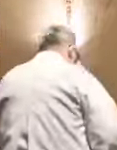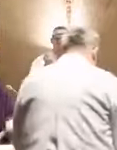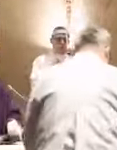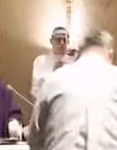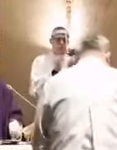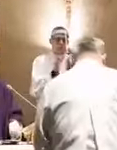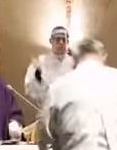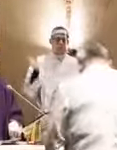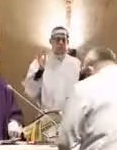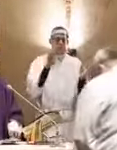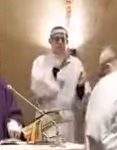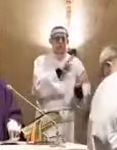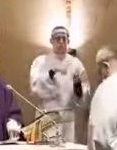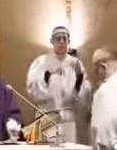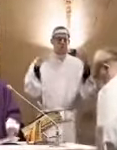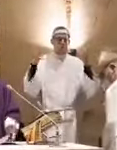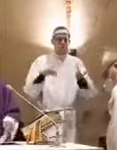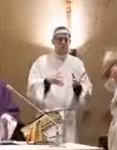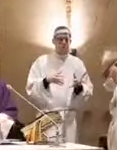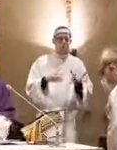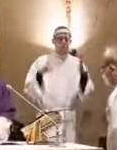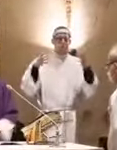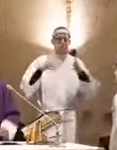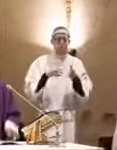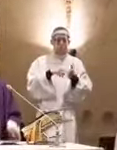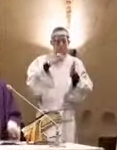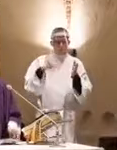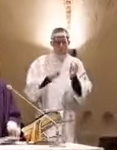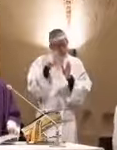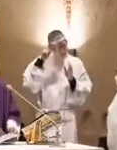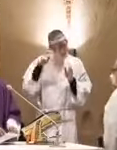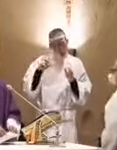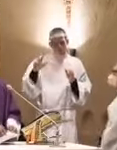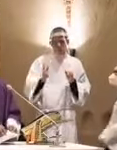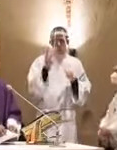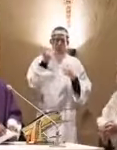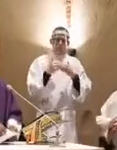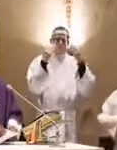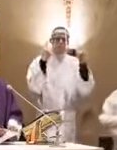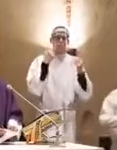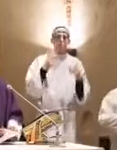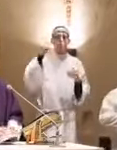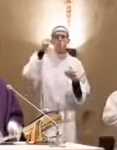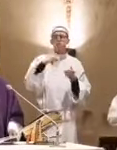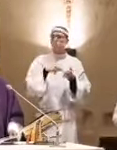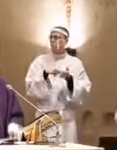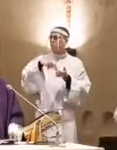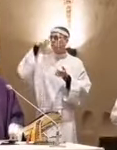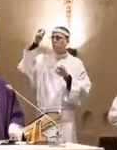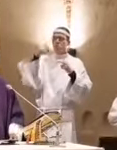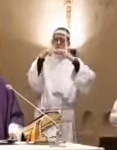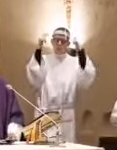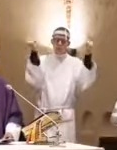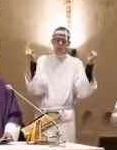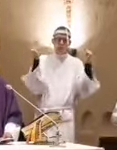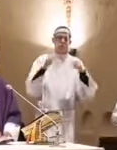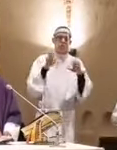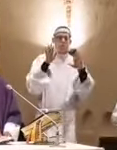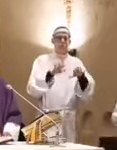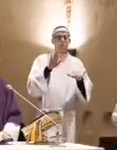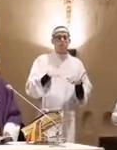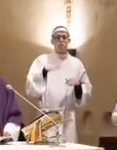Pontyuszem Piłatem, ukrzyżowany, umarł i pogrzebany, wstąpił do piekieł, trzeciego dnia zmartwychwstał, wstąpił